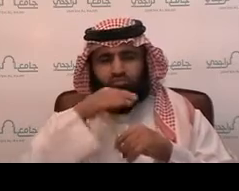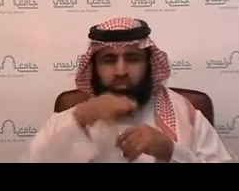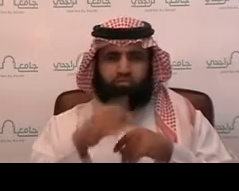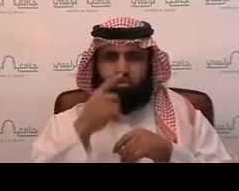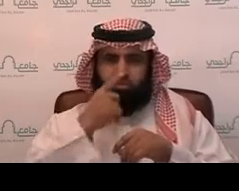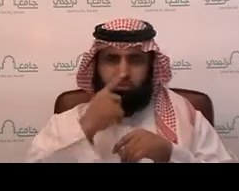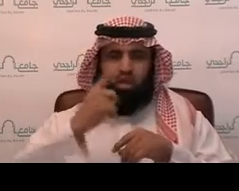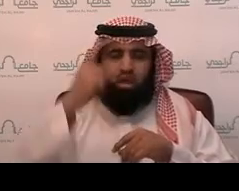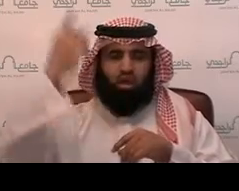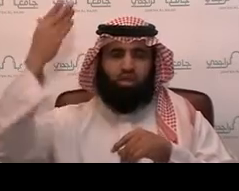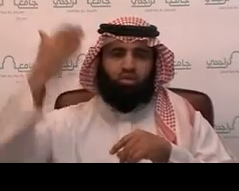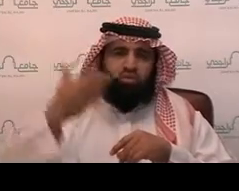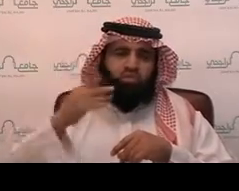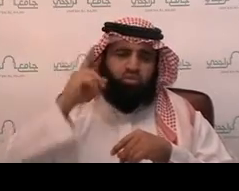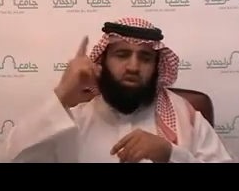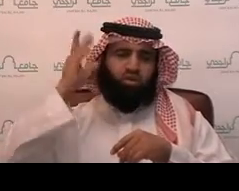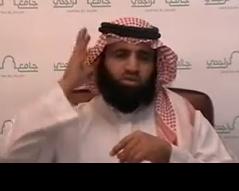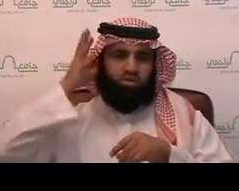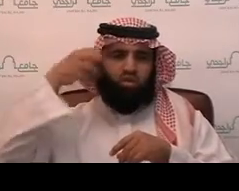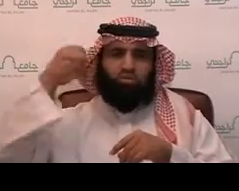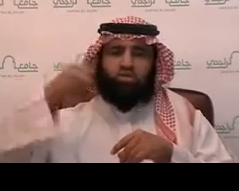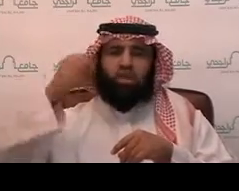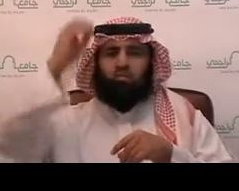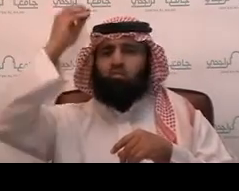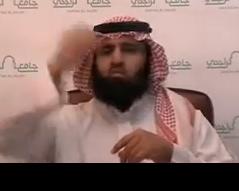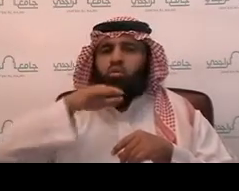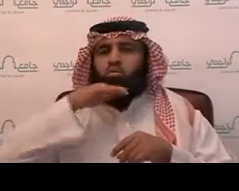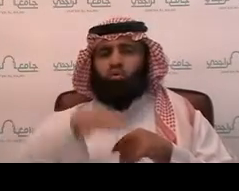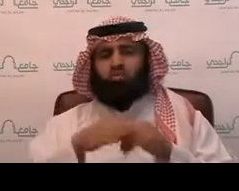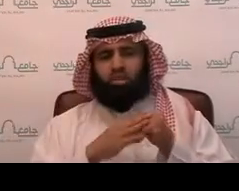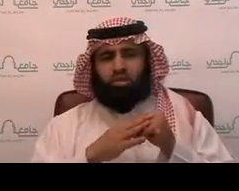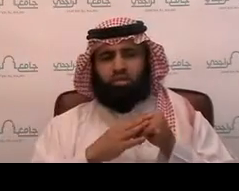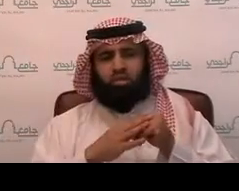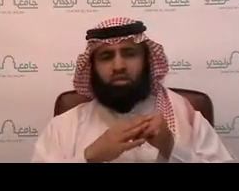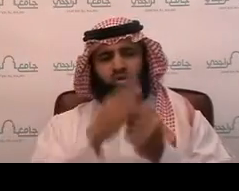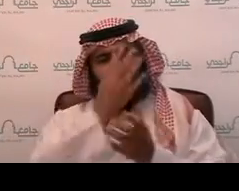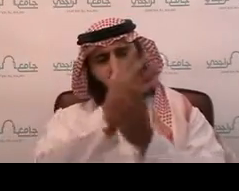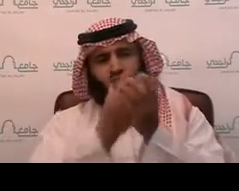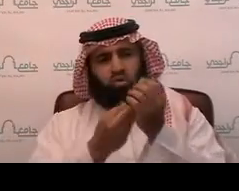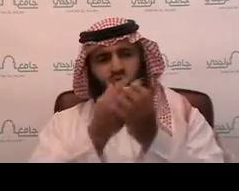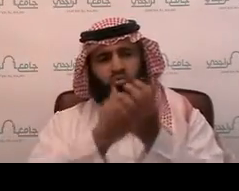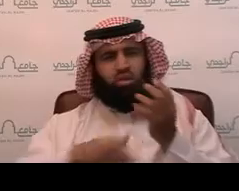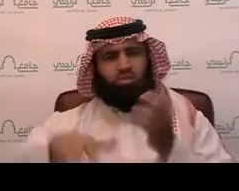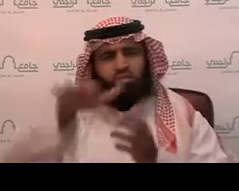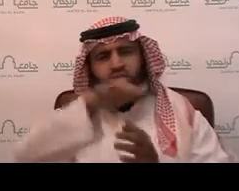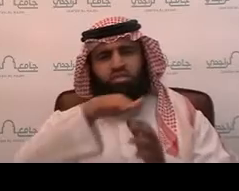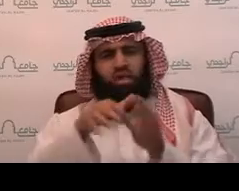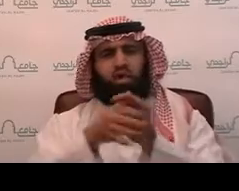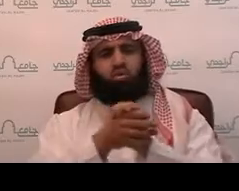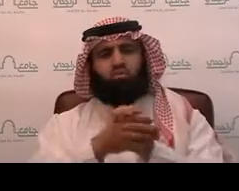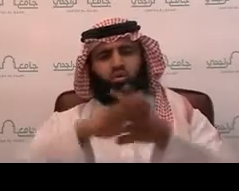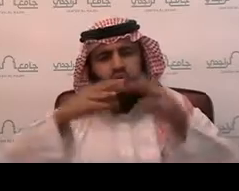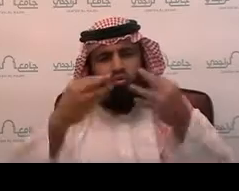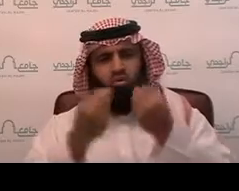ورسوله صلى الله وسلم وبارك عليه وعلى آله وأصحابه ومن تبعهم بإحسان